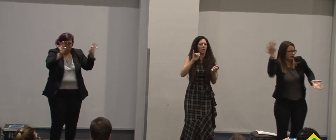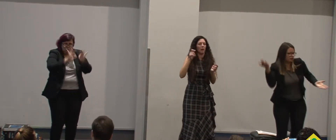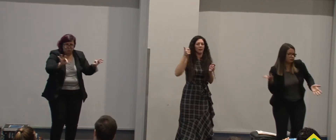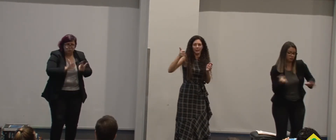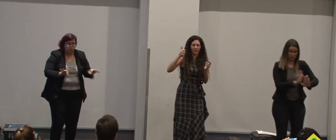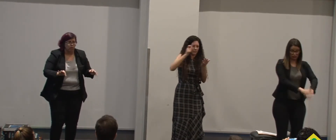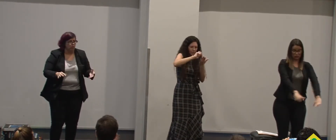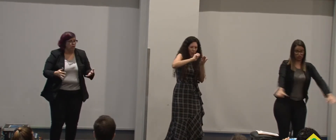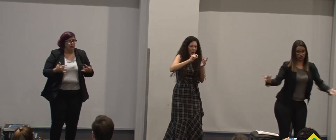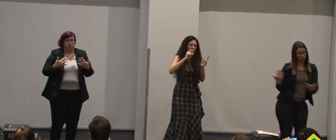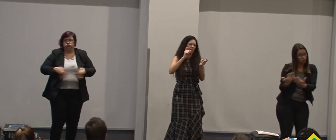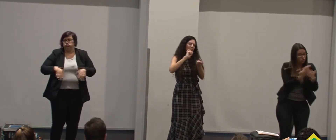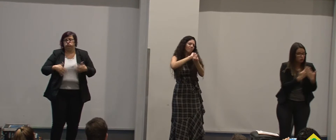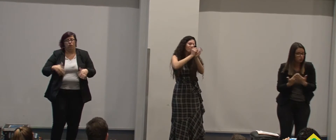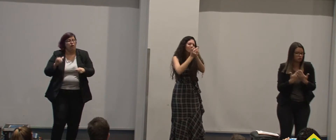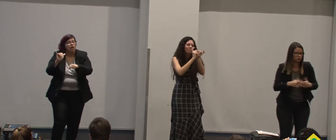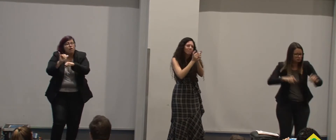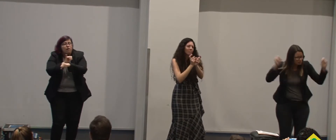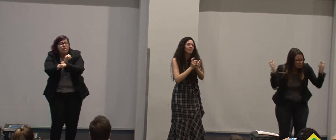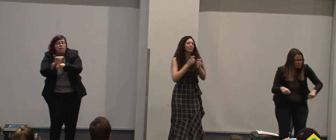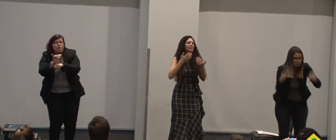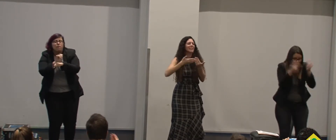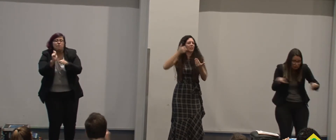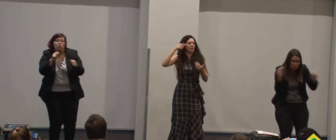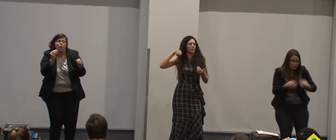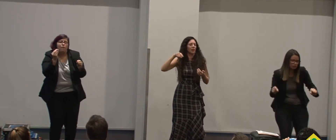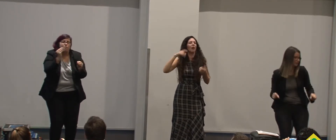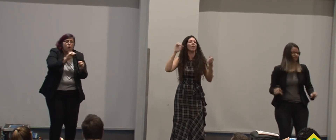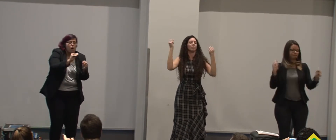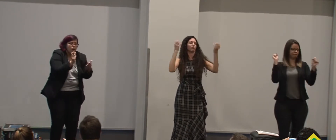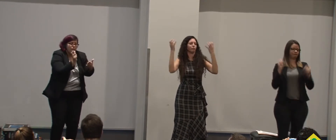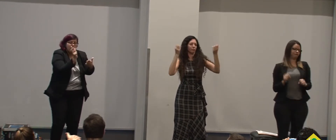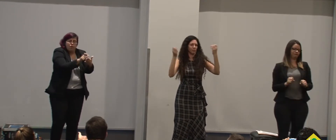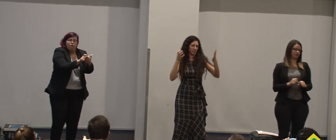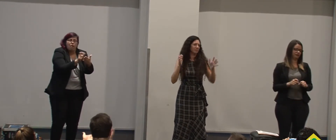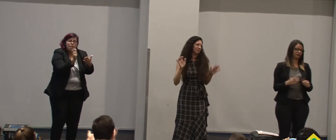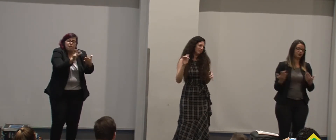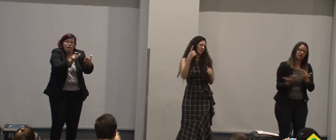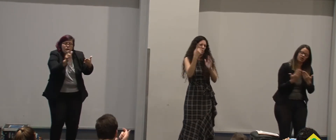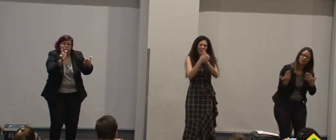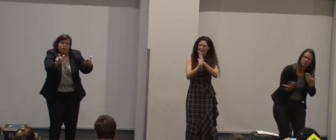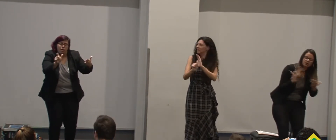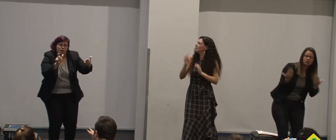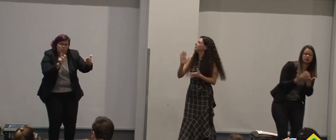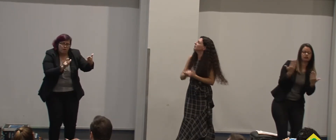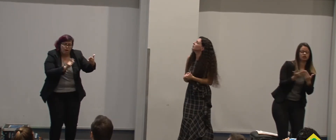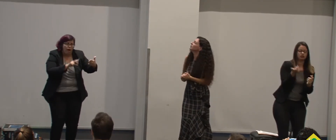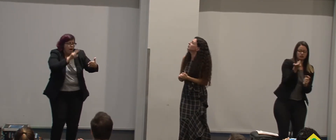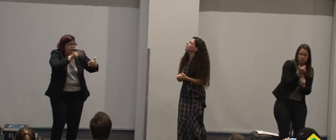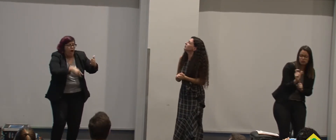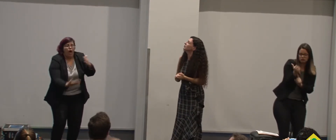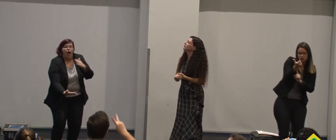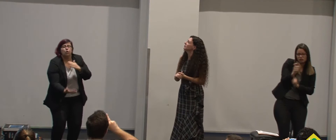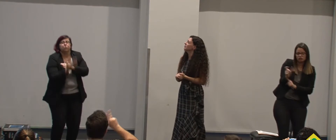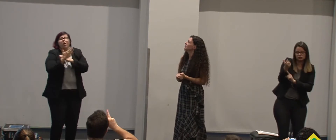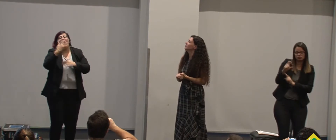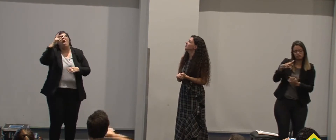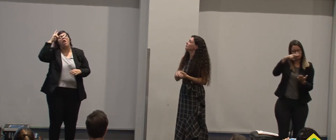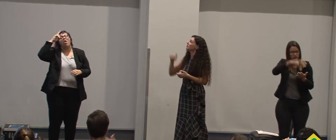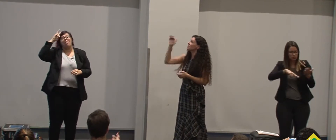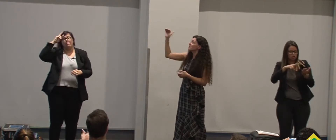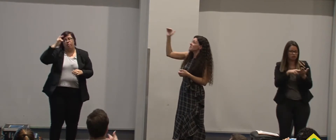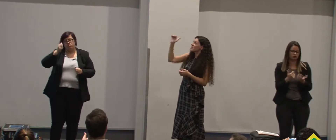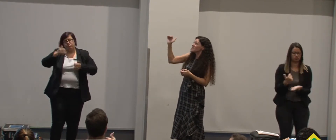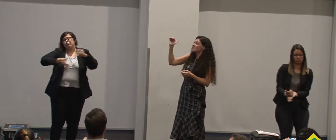são um pouco complicadas, com palavras que eles ainda desconhecem. Então, eles podem usar dessa estratégia, né, que favoreça